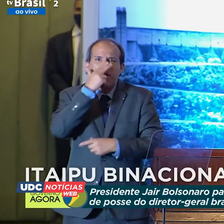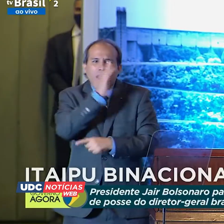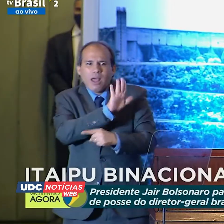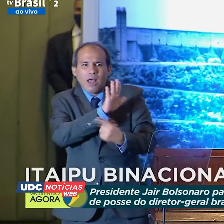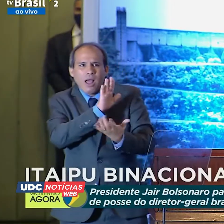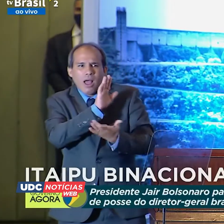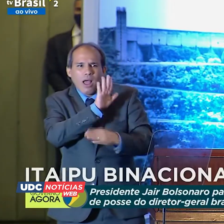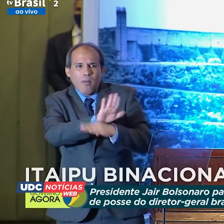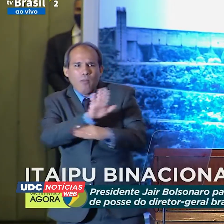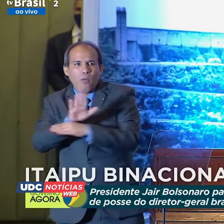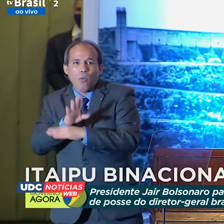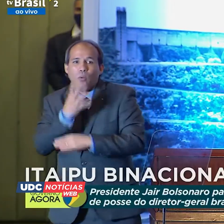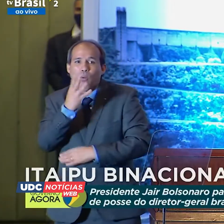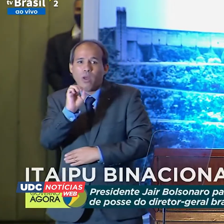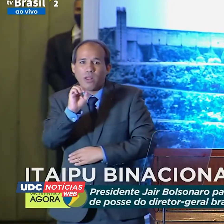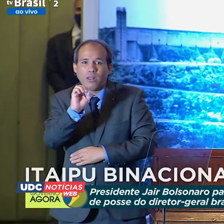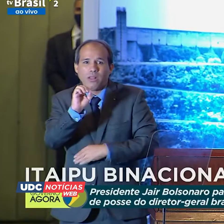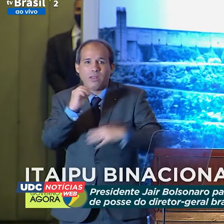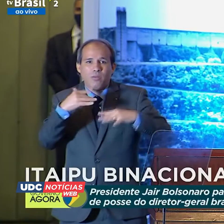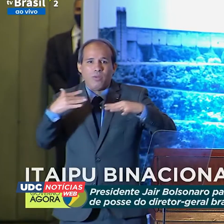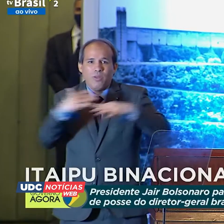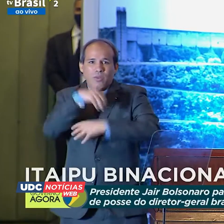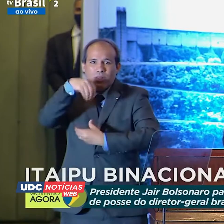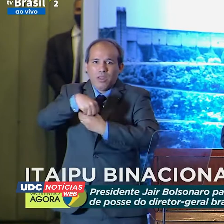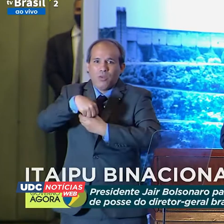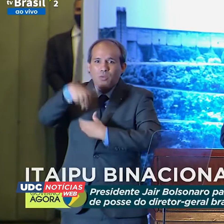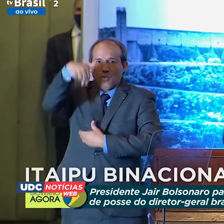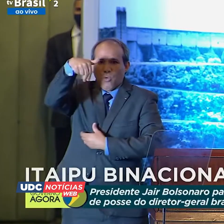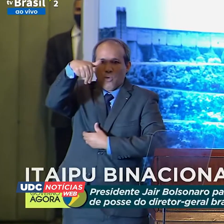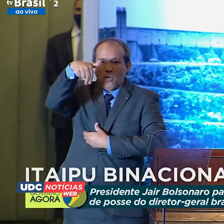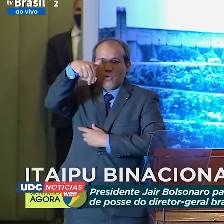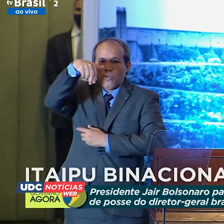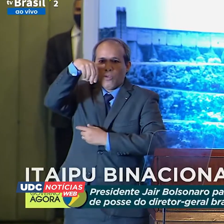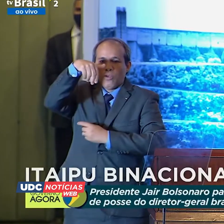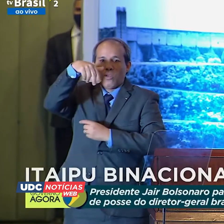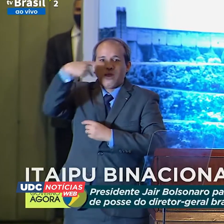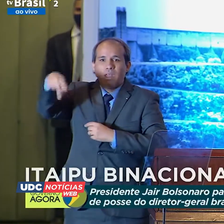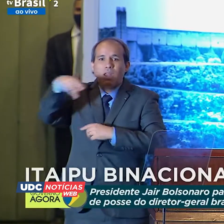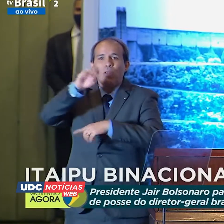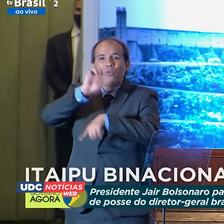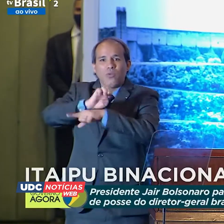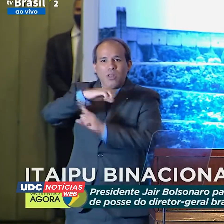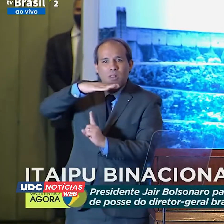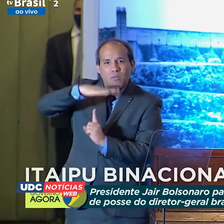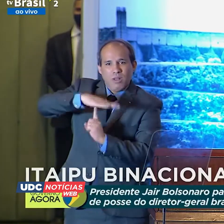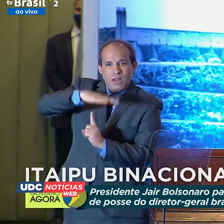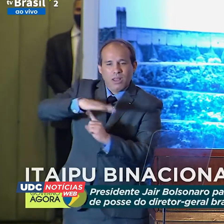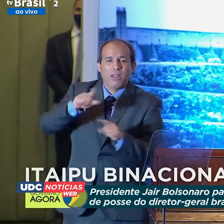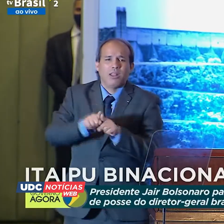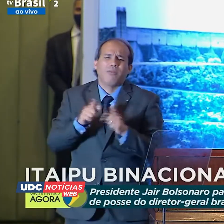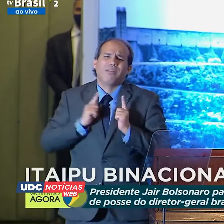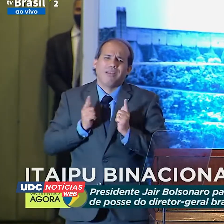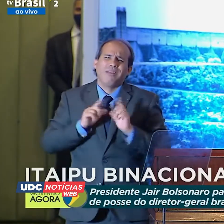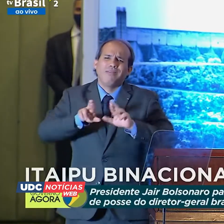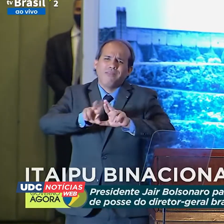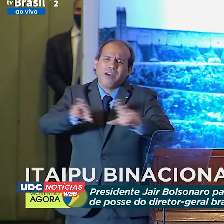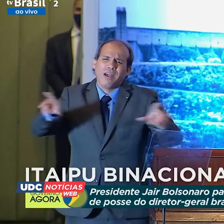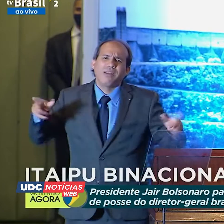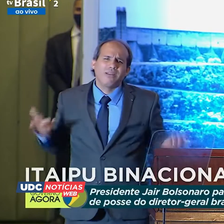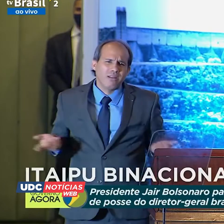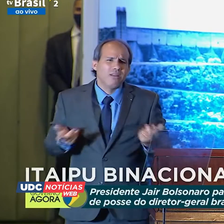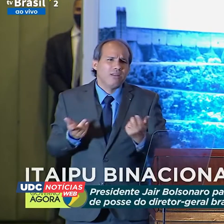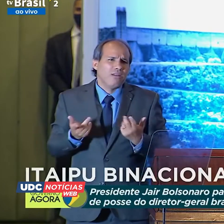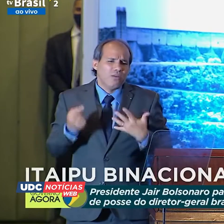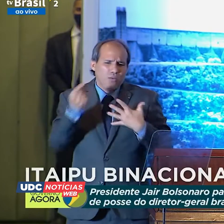municípios do norte do estado do Paraná. Também outras coisas, como até há pouco